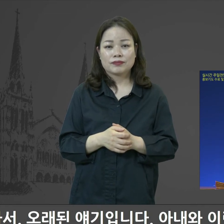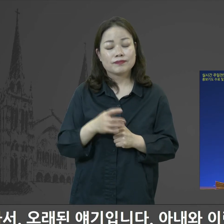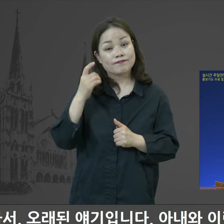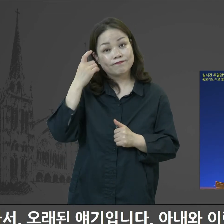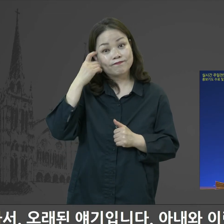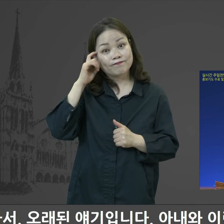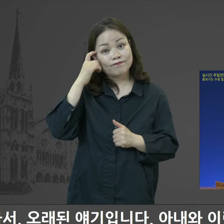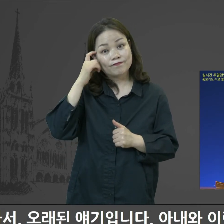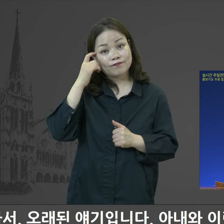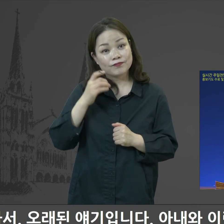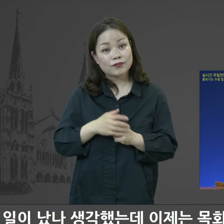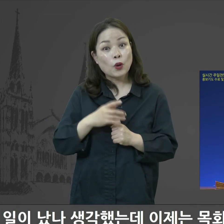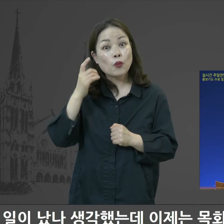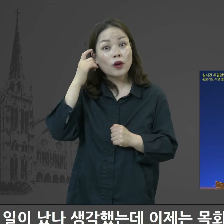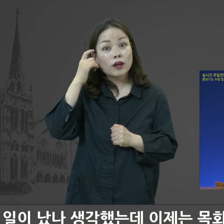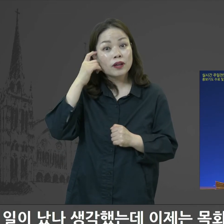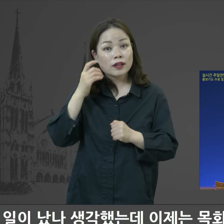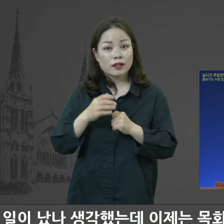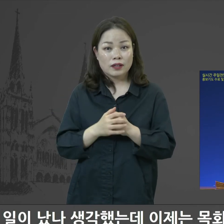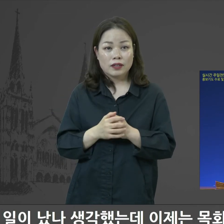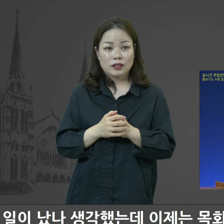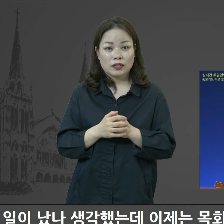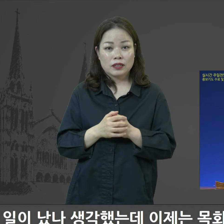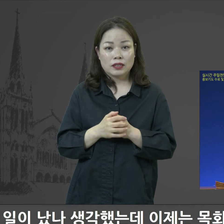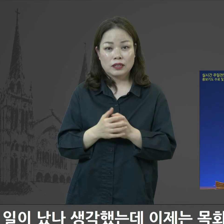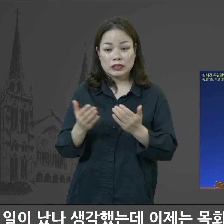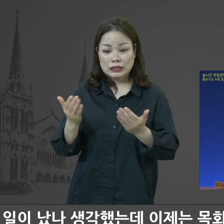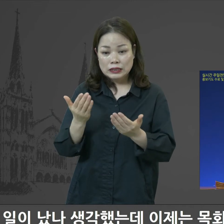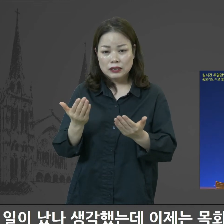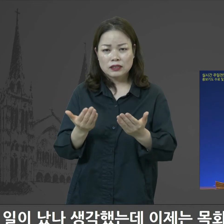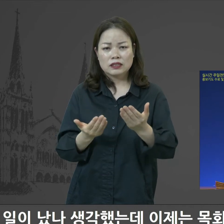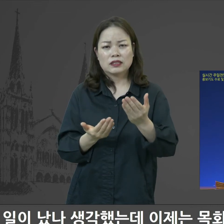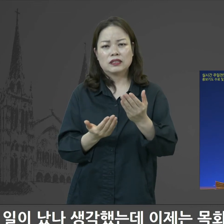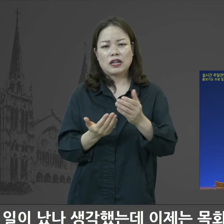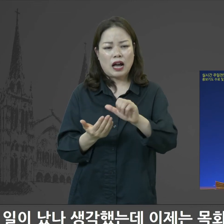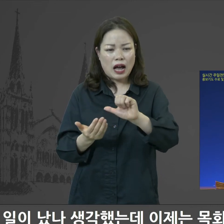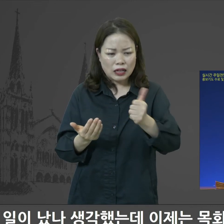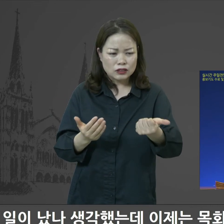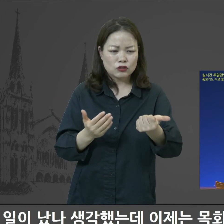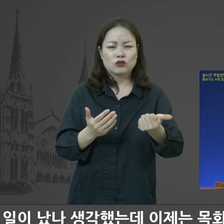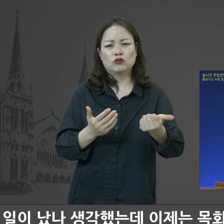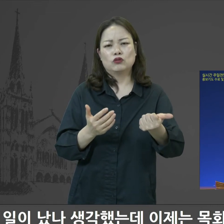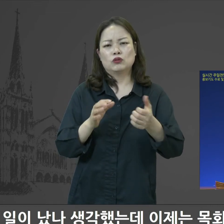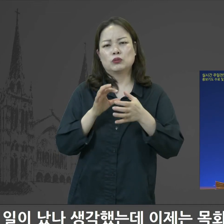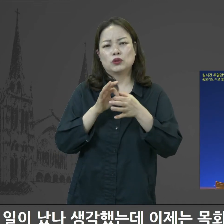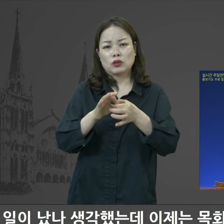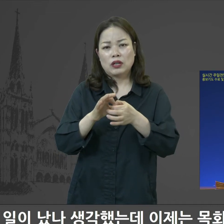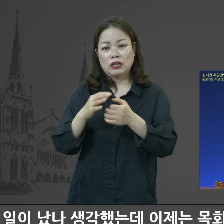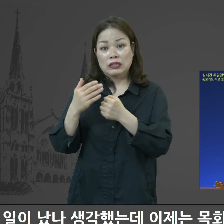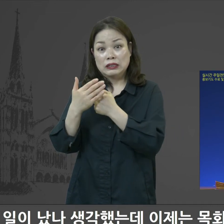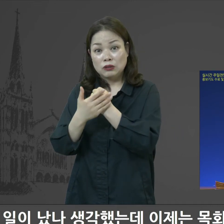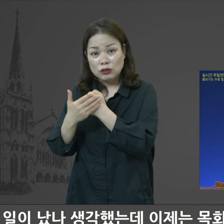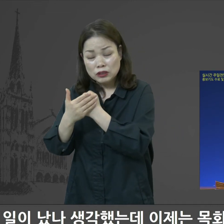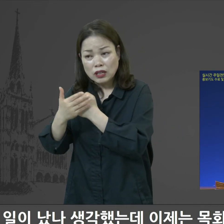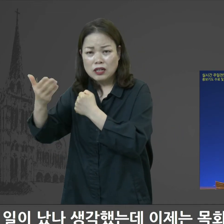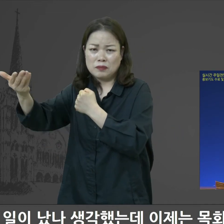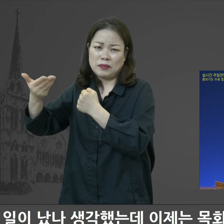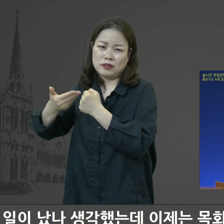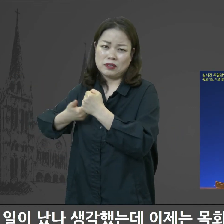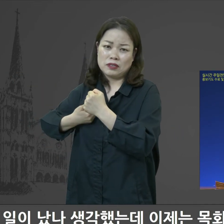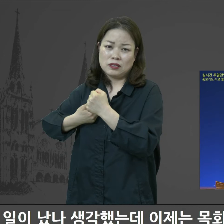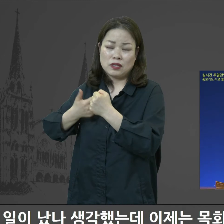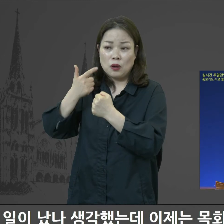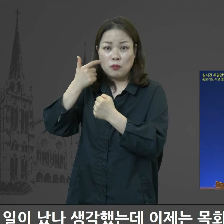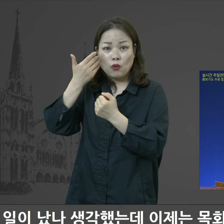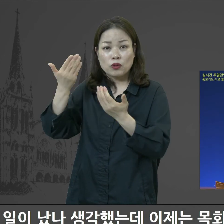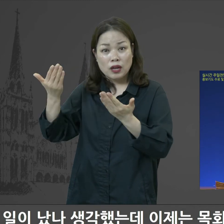생각이 듭니다. 왜냐하면 그 사건을 통하여 은혜를 경험했고 그 은혜가 또